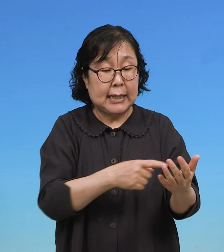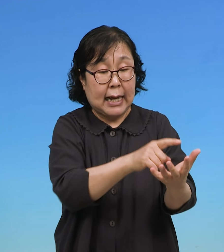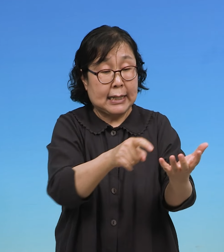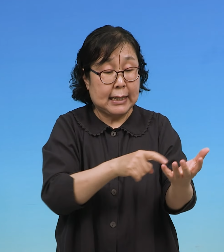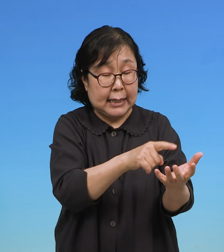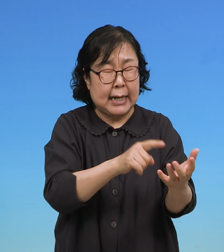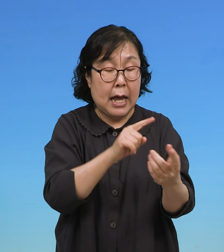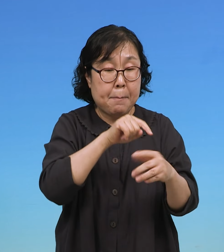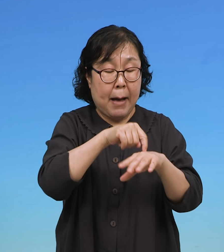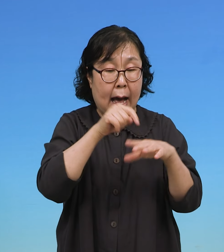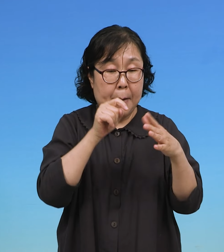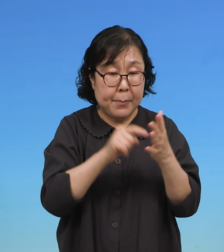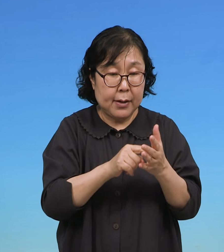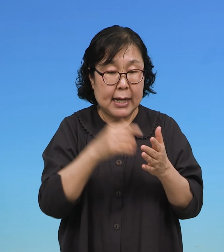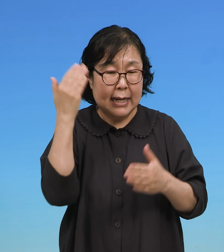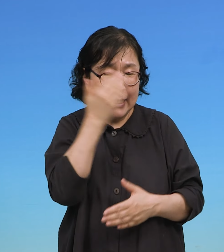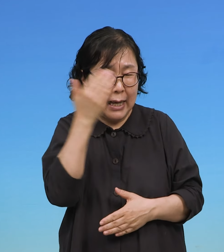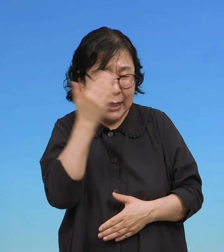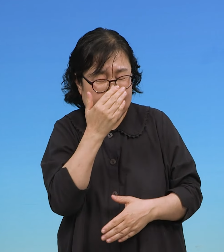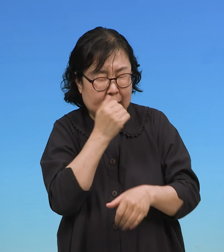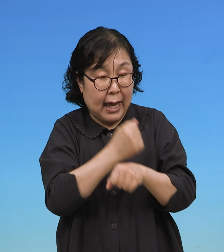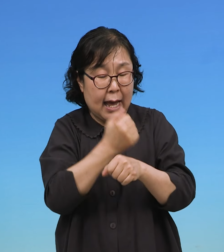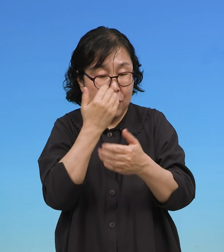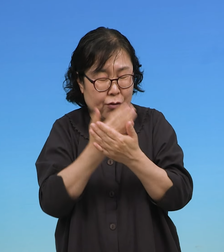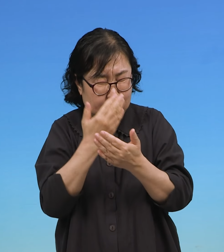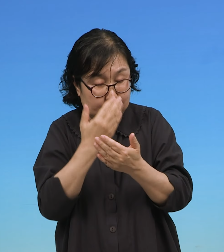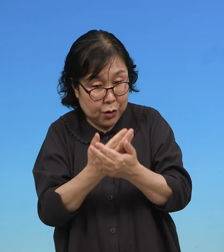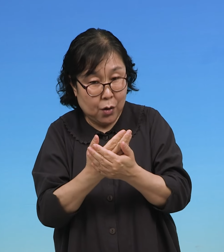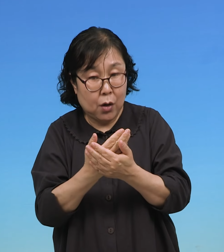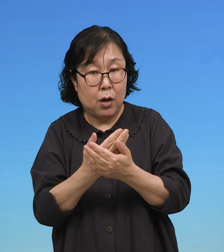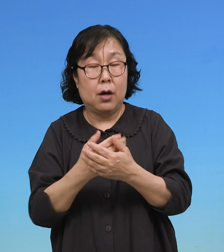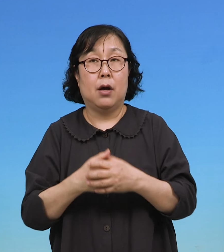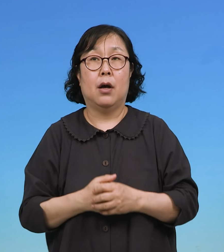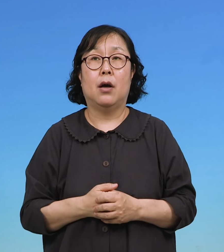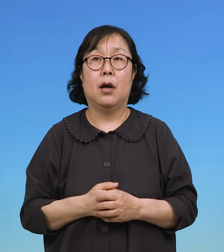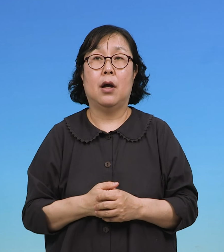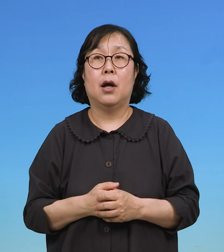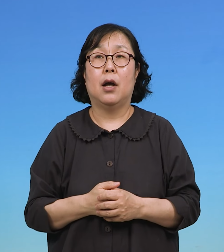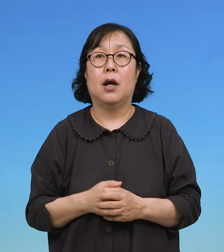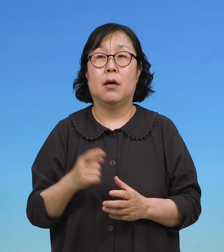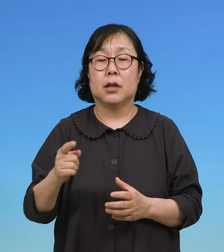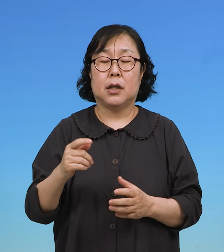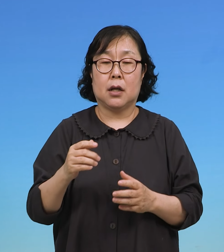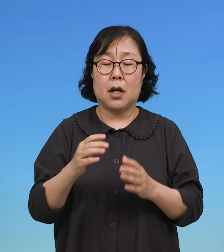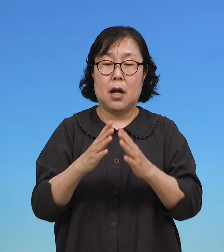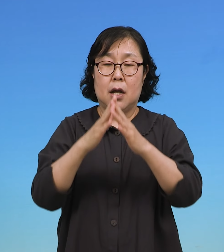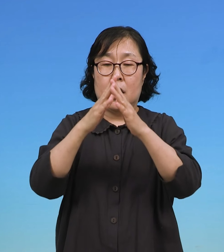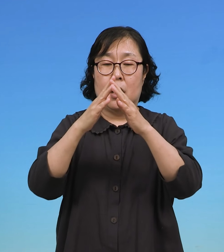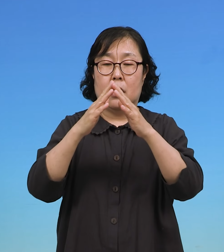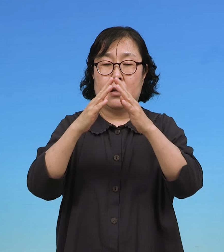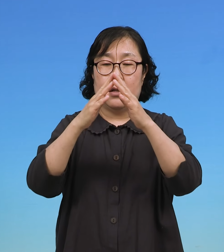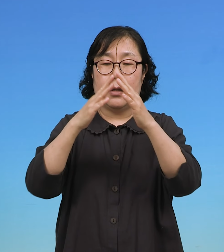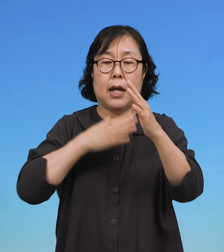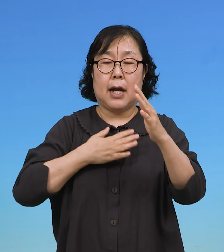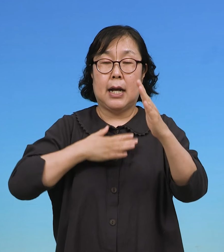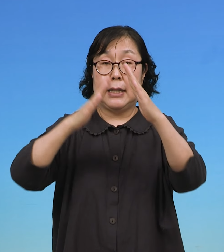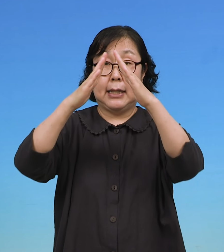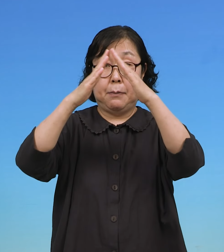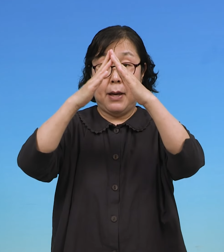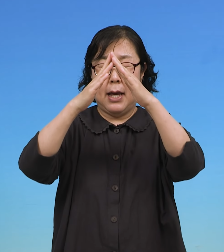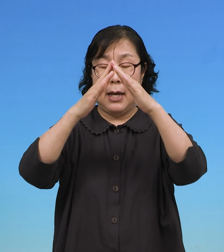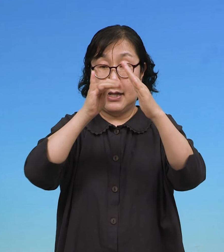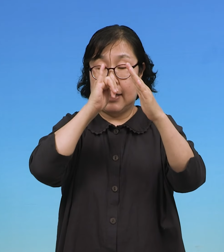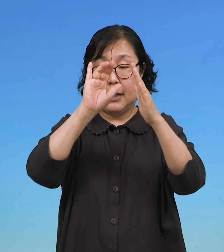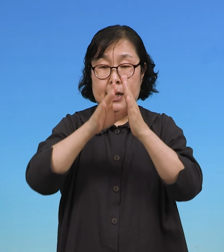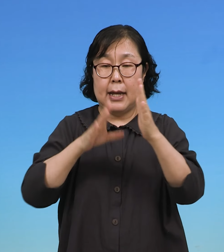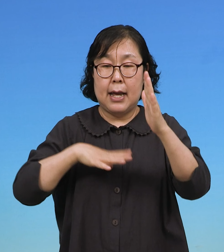상쾌하게 하신 후에 지나가소서. 그 아파트에서 이런 거 못해도요, 여러분 혹시 그 단독주택 계시는 분, 여러분 앞을 지나가는 어떤